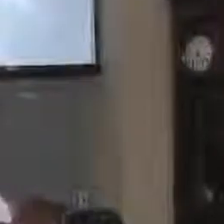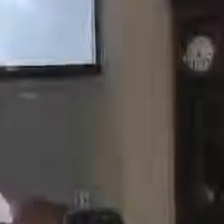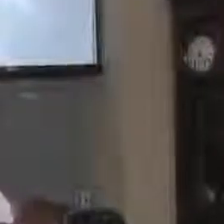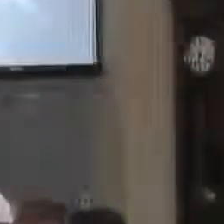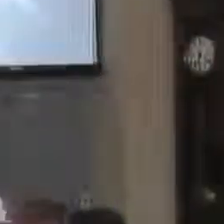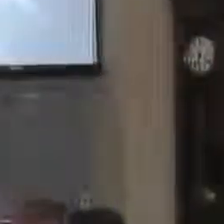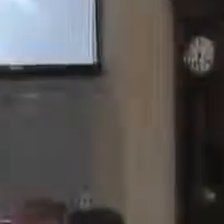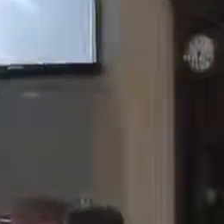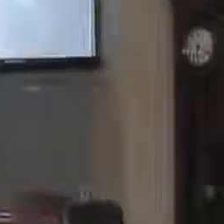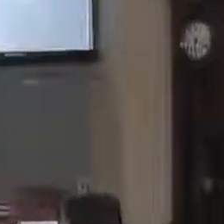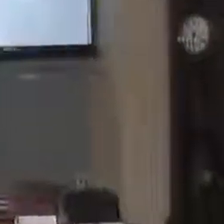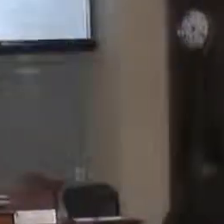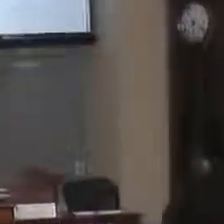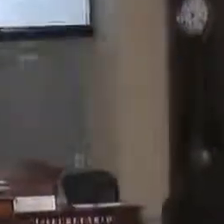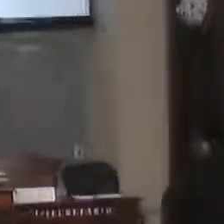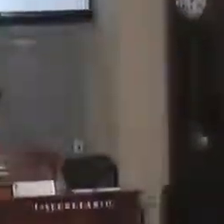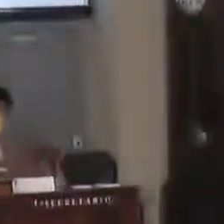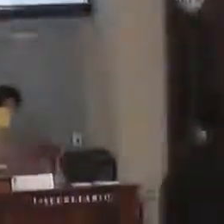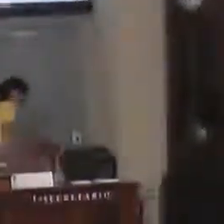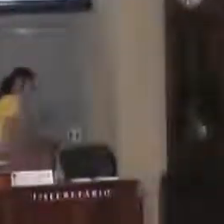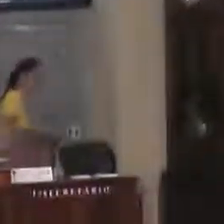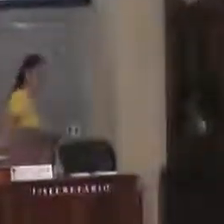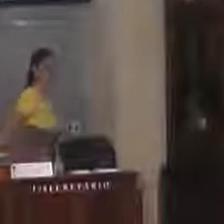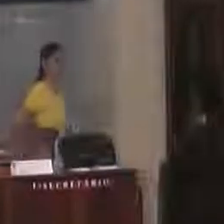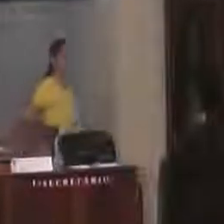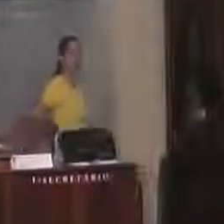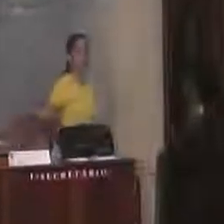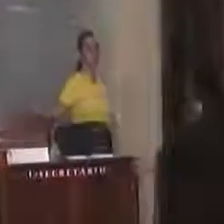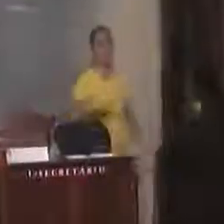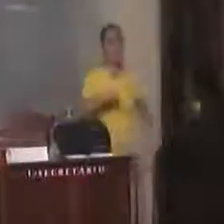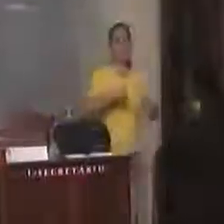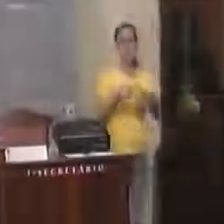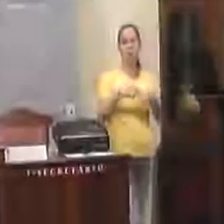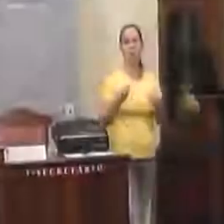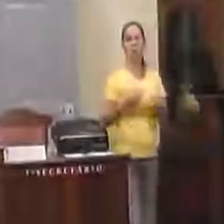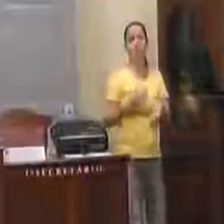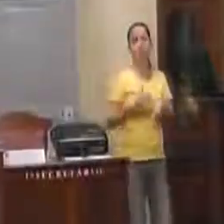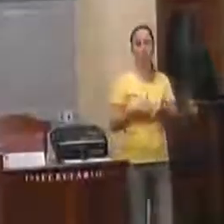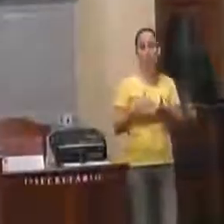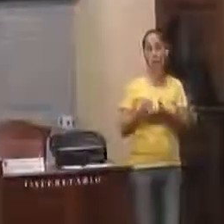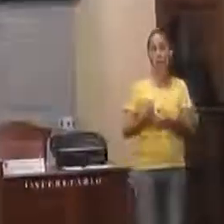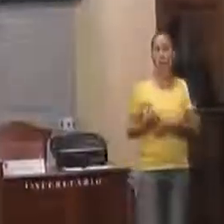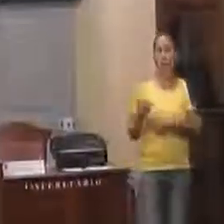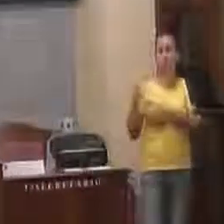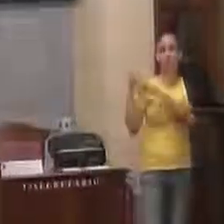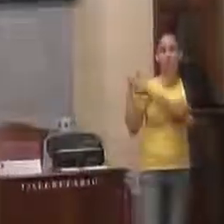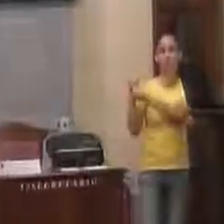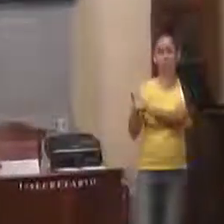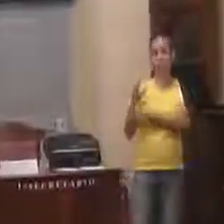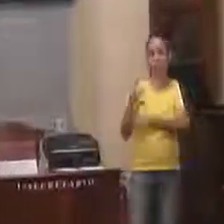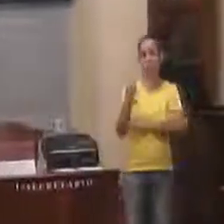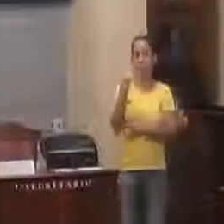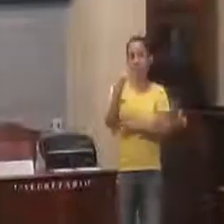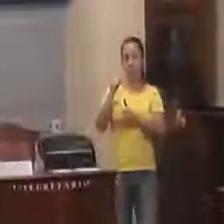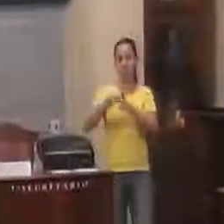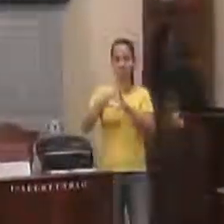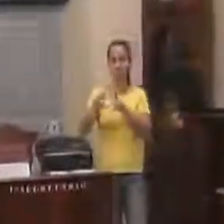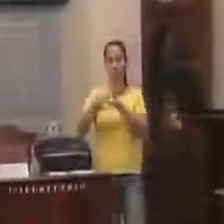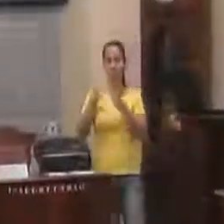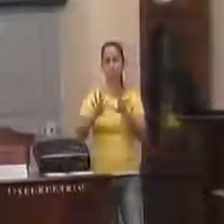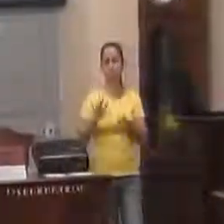de Fazenda tem menos de 2 meses, né? Já está tomando pé da situação, mas muitas coisas já estamos avançando